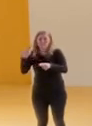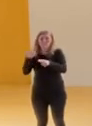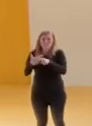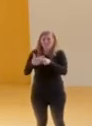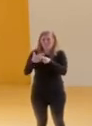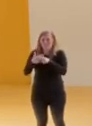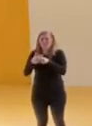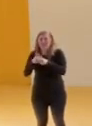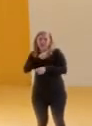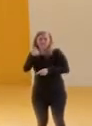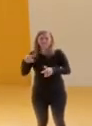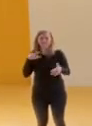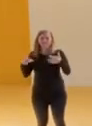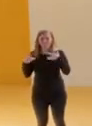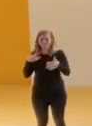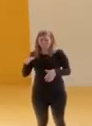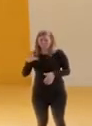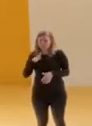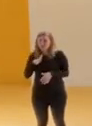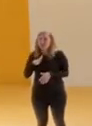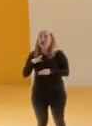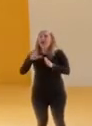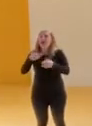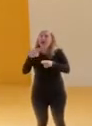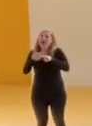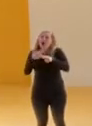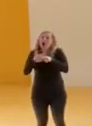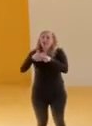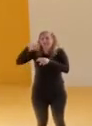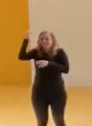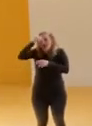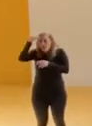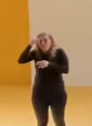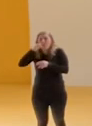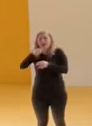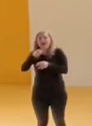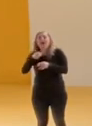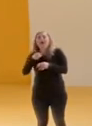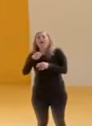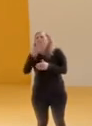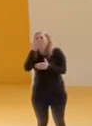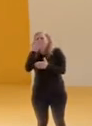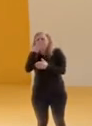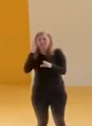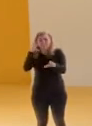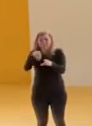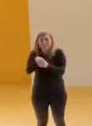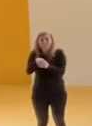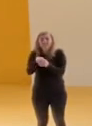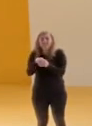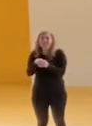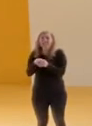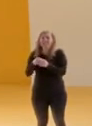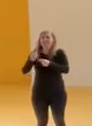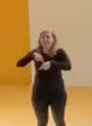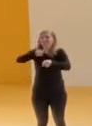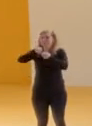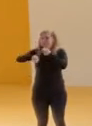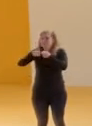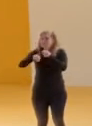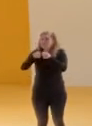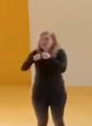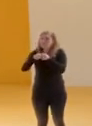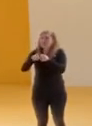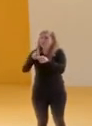się z nią męczyliśmy i epidemiologia to jest taka nauka w której sprawdzamy obecność